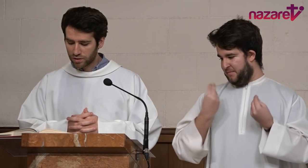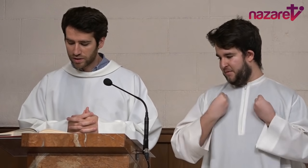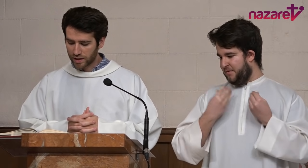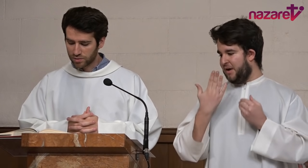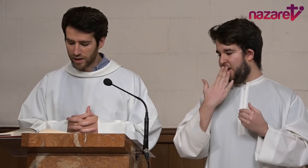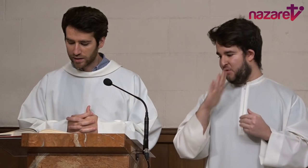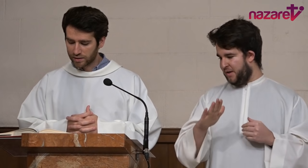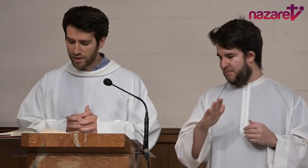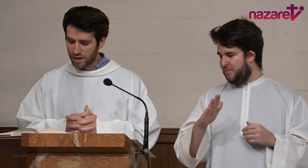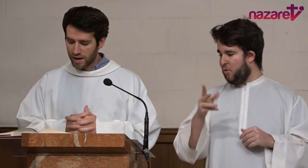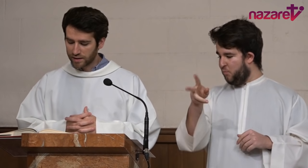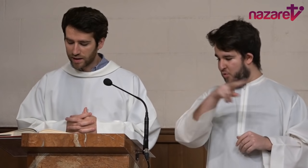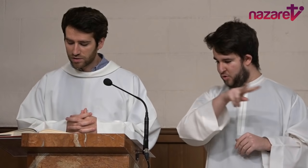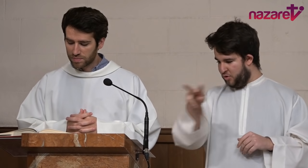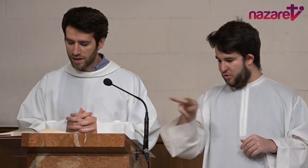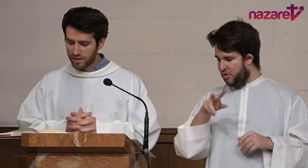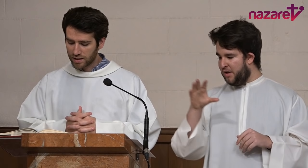todos de Jerusalén, enteraos bien y